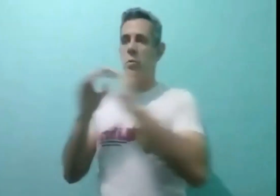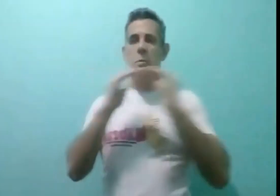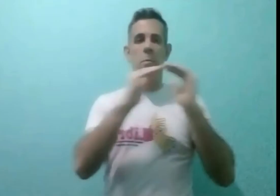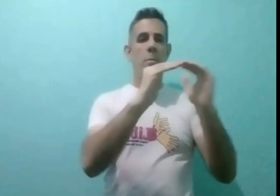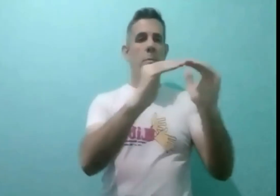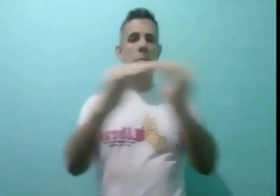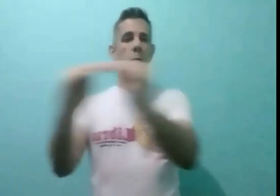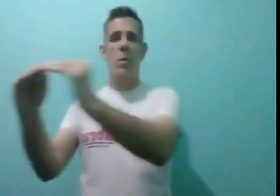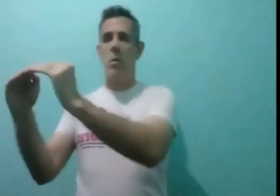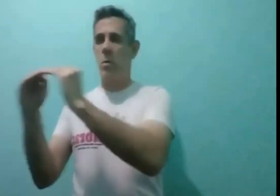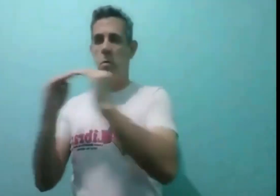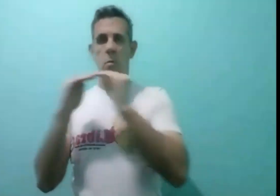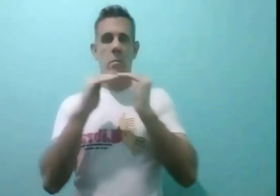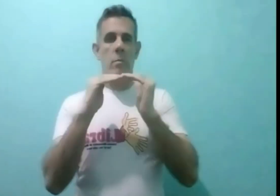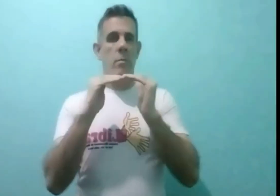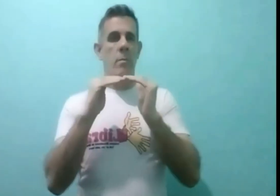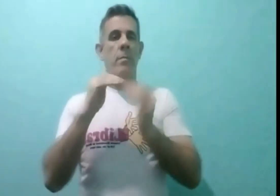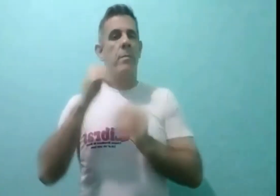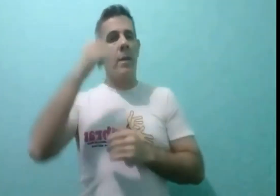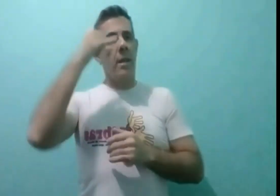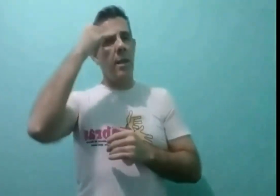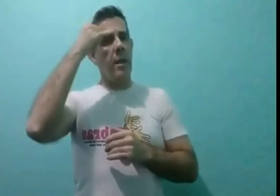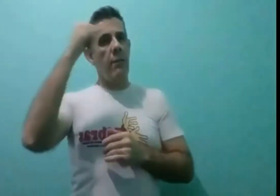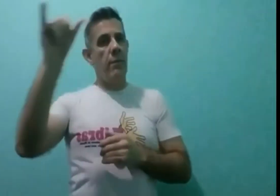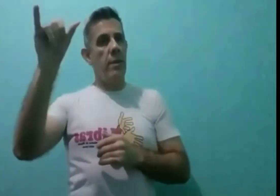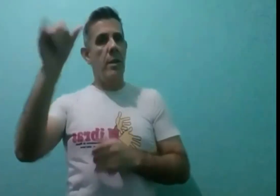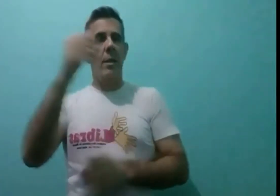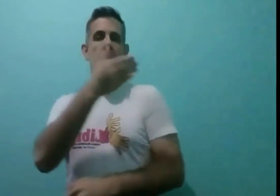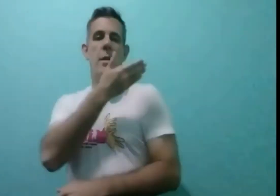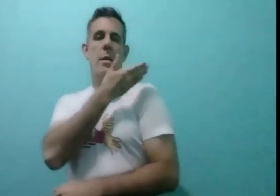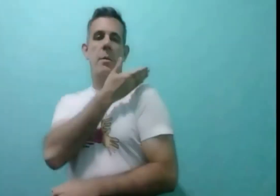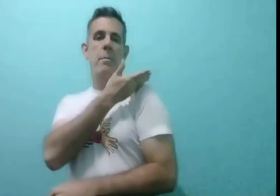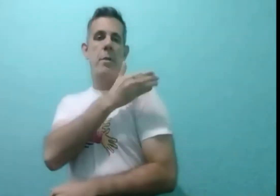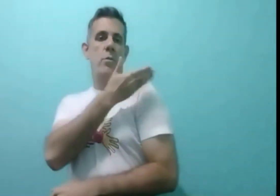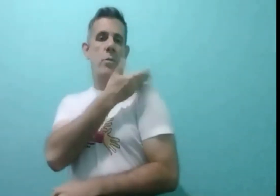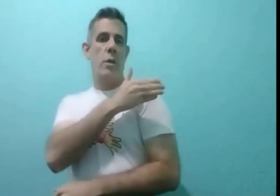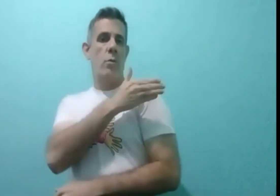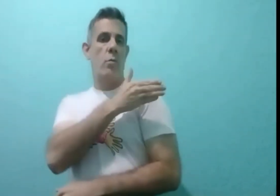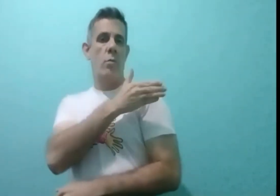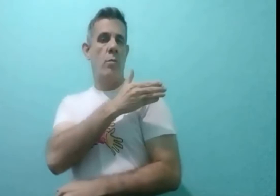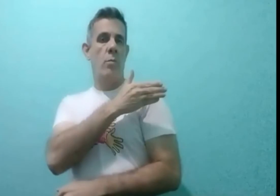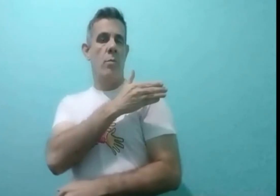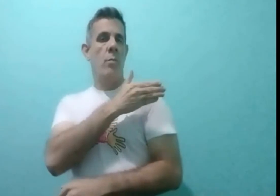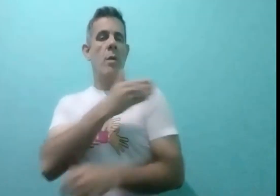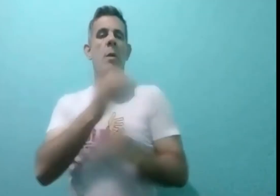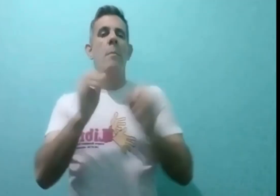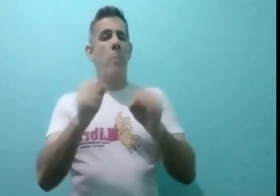brasileiros, e que tenhamos esse compromisso, né, com a união, com a concordância,